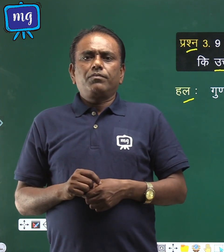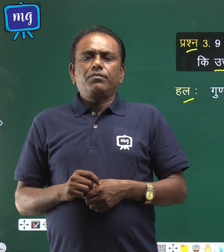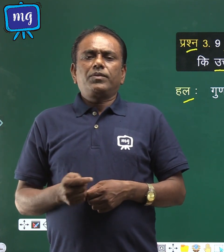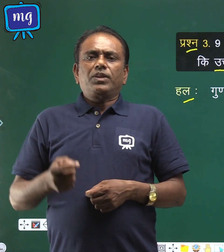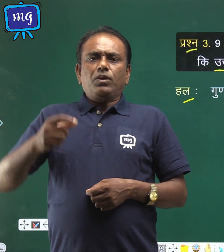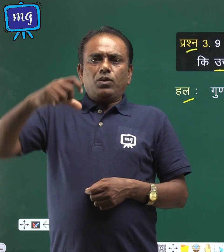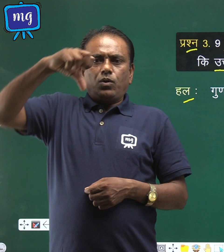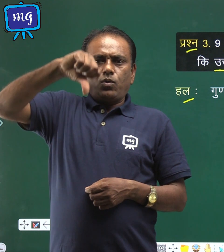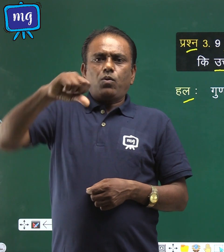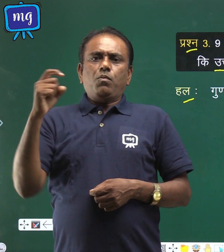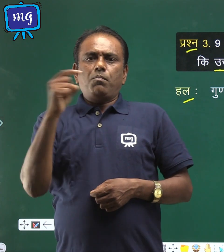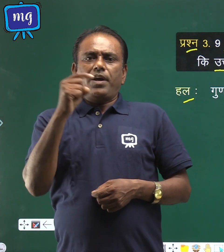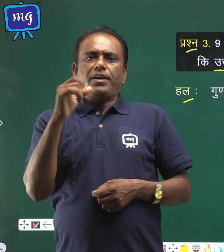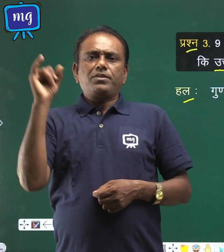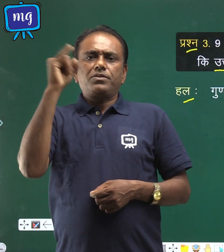9 - 6